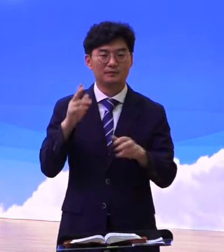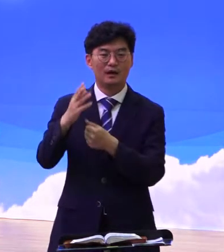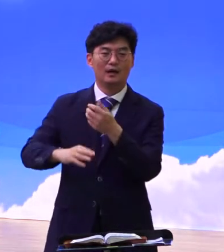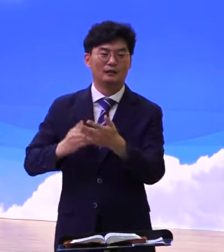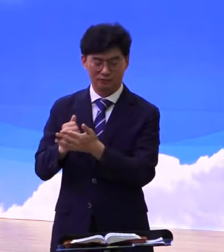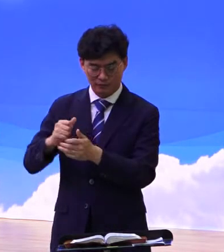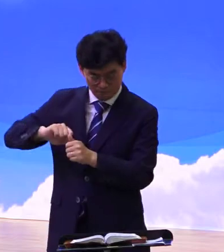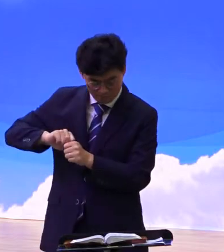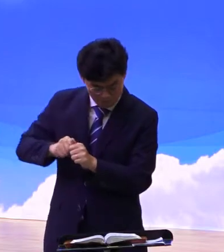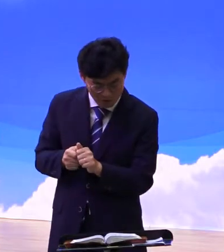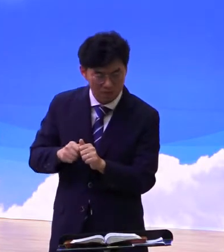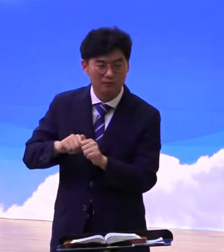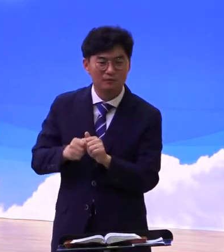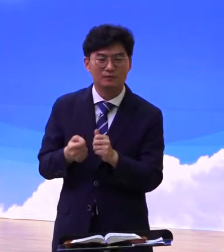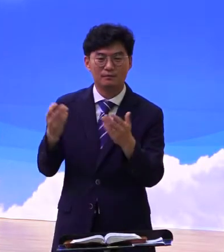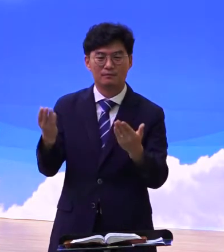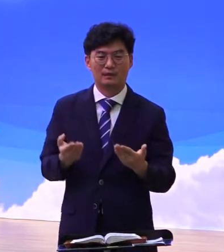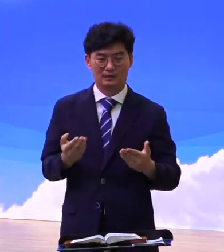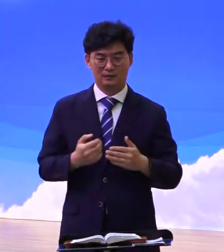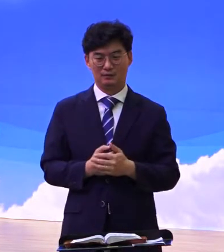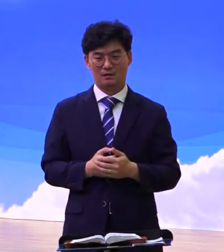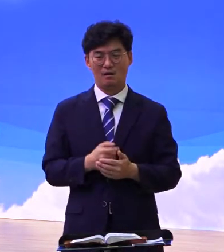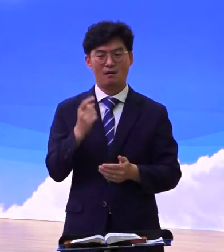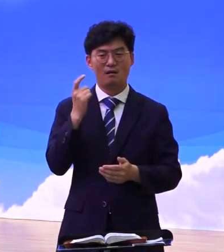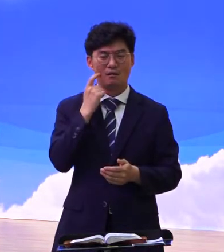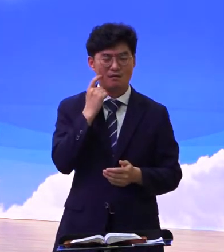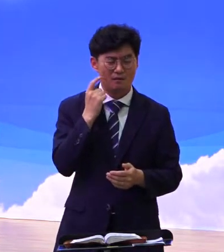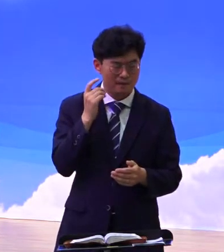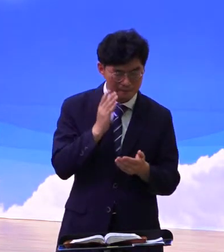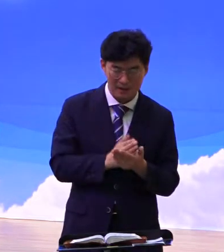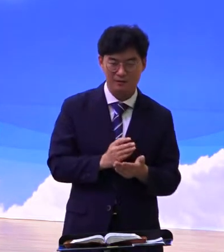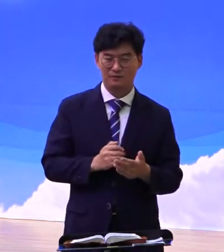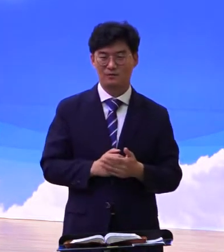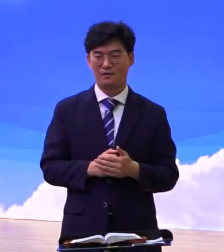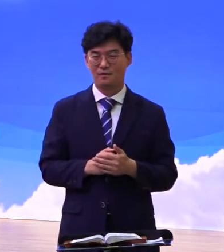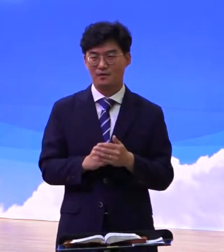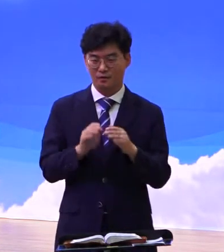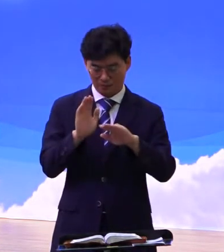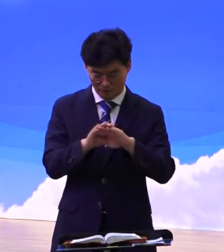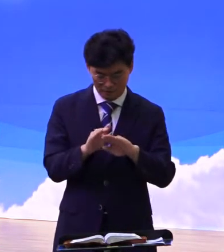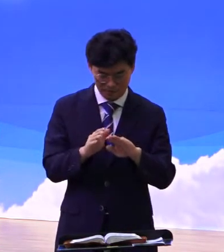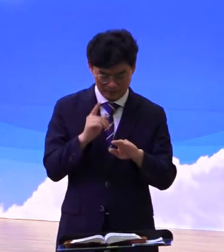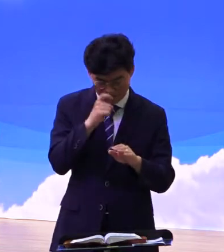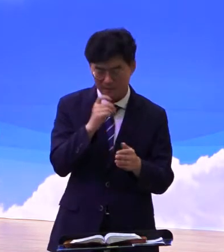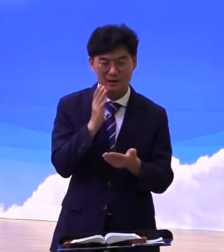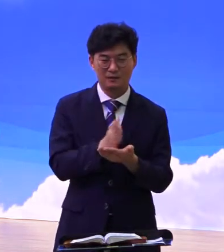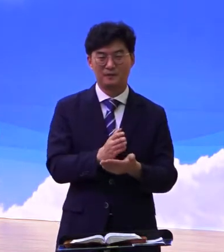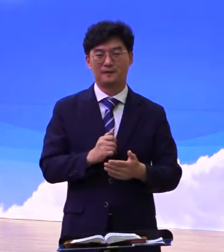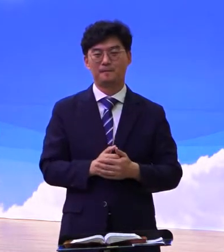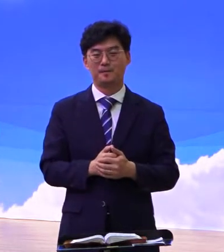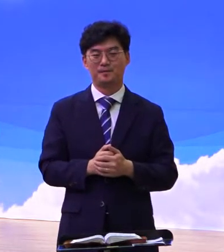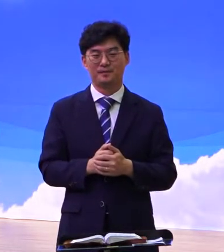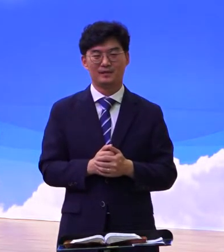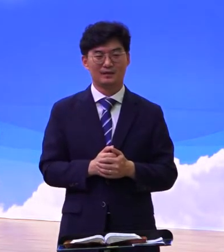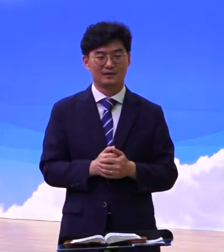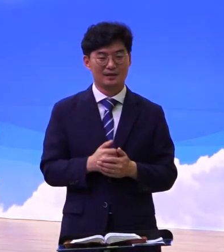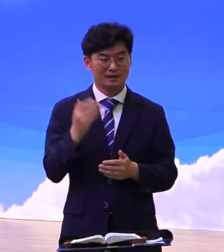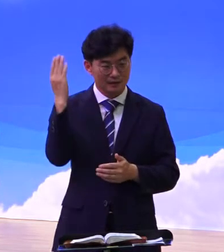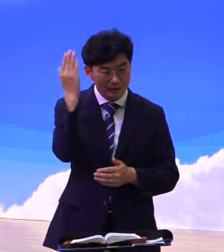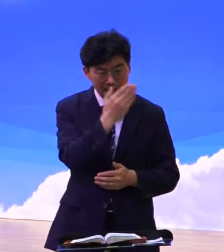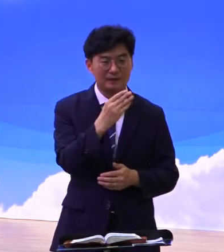그런 짧은 기도인데, 어느 순간인가 예전에 SNS 통해서 저에게 이 기도 내용이